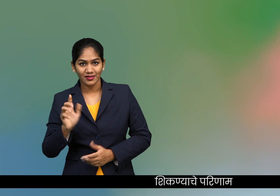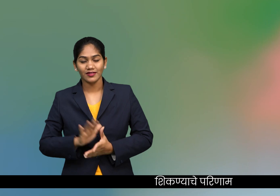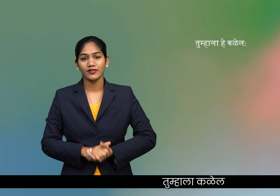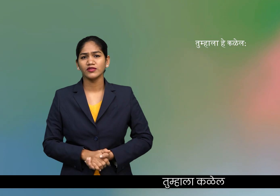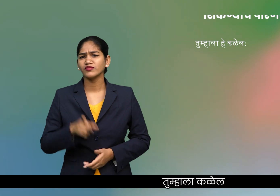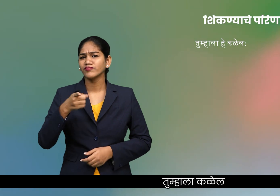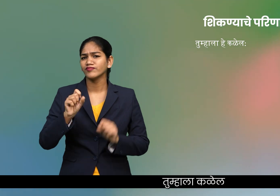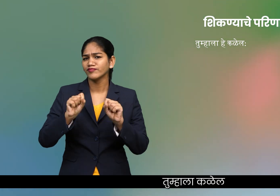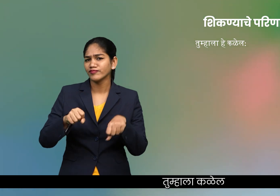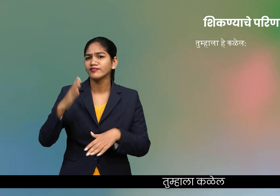तुम्हाला कळेल.